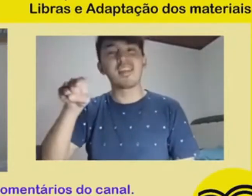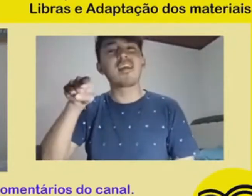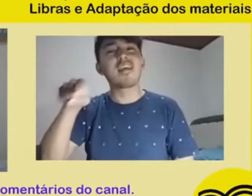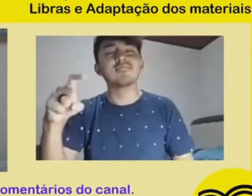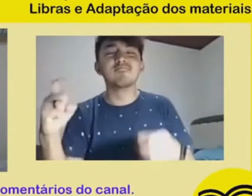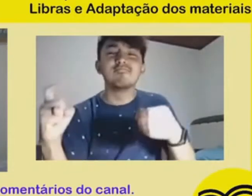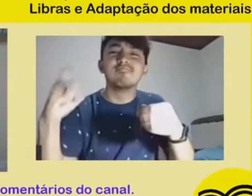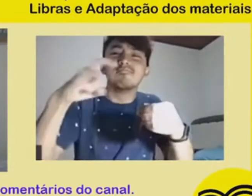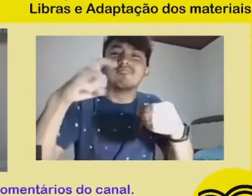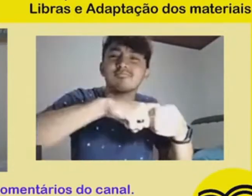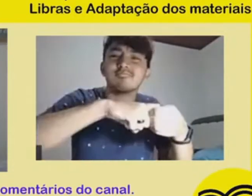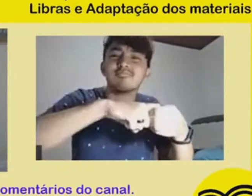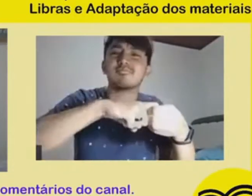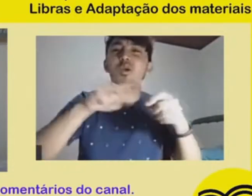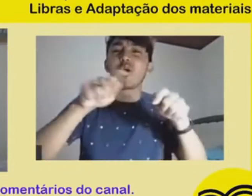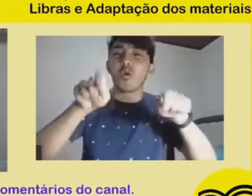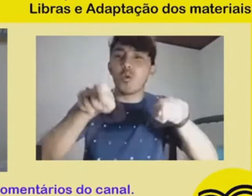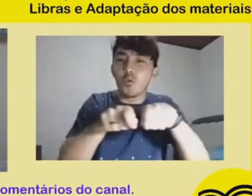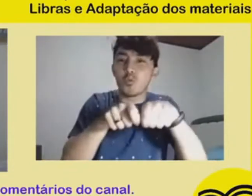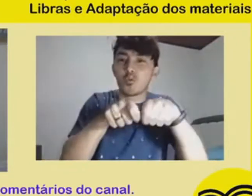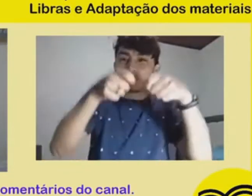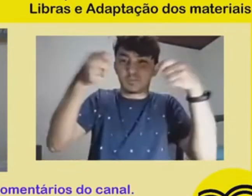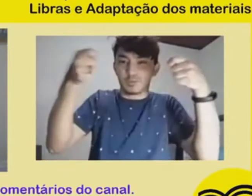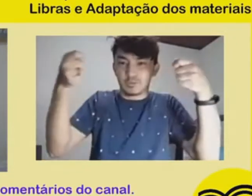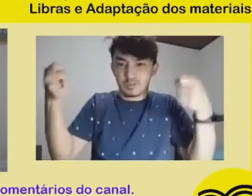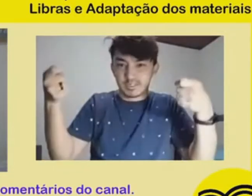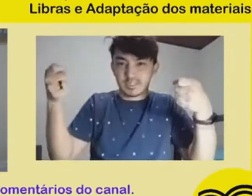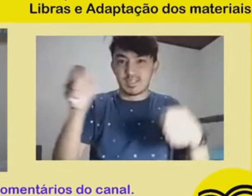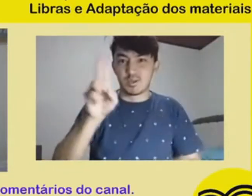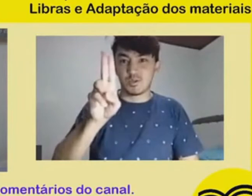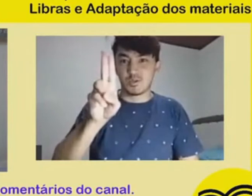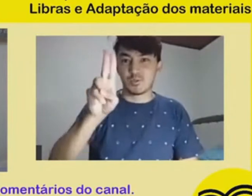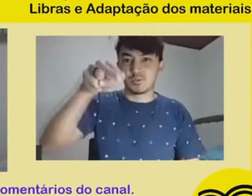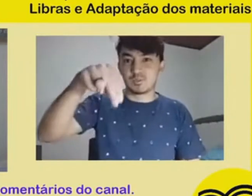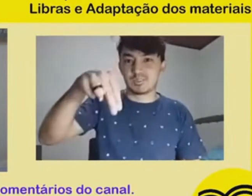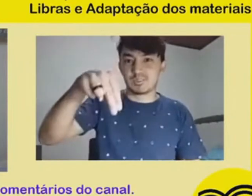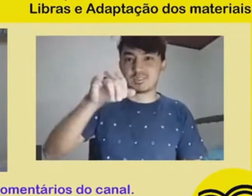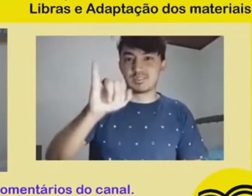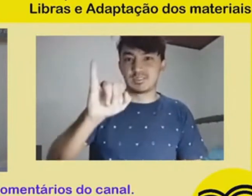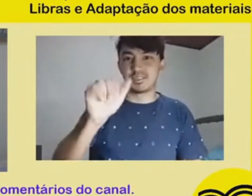da Cultura Surda, em parceria com a Uniaselv.